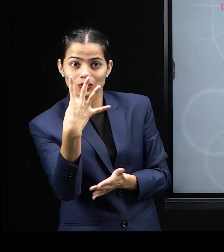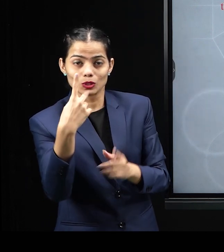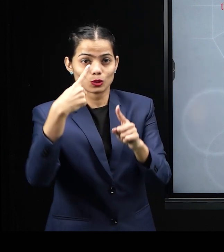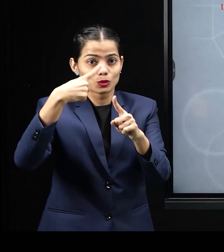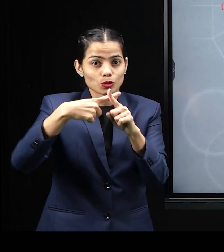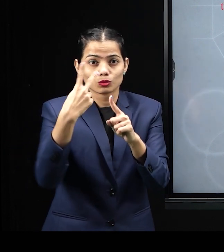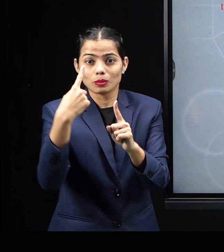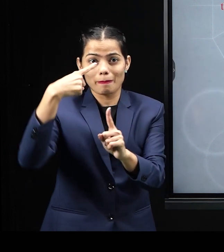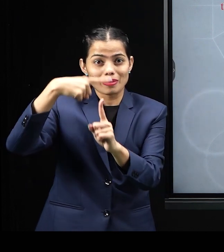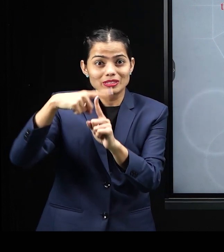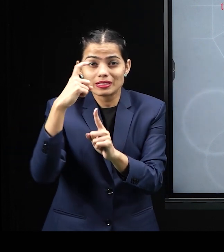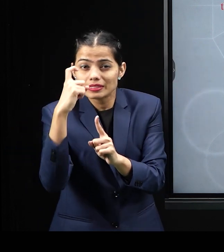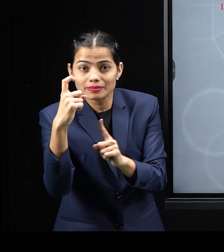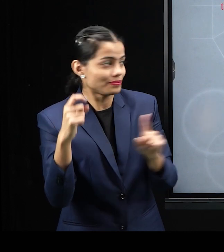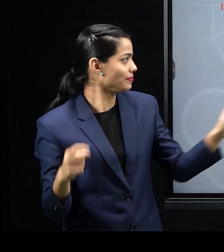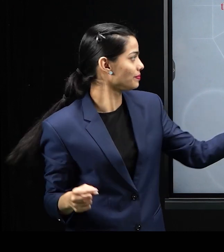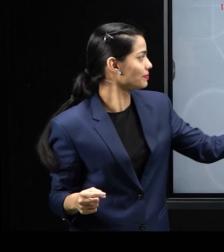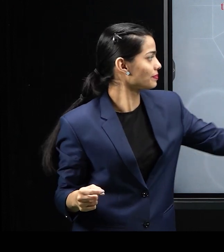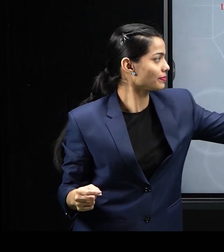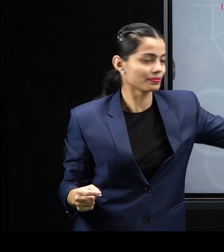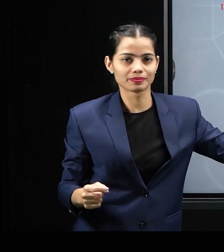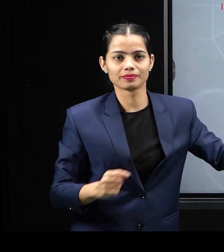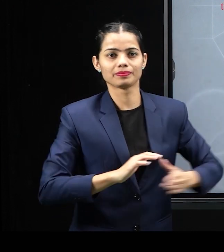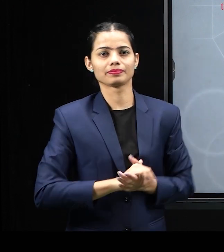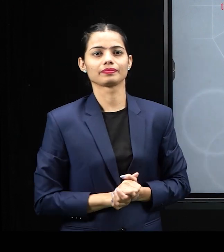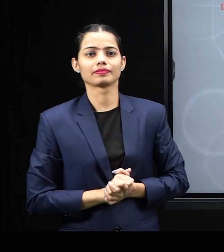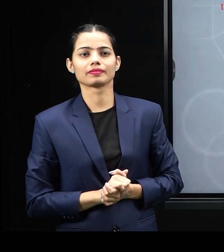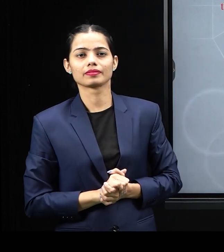35 = 14 ಇಂಟು 2 + 7 ಹೀಗೆ 3.